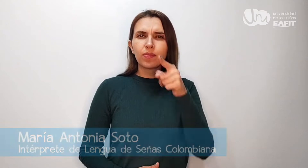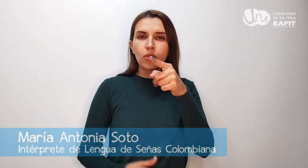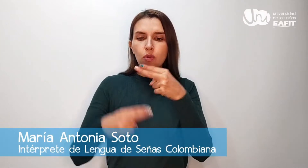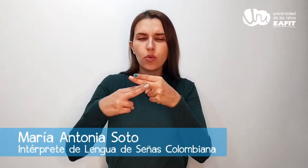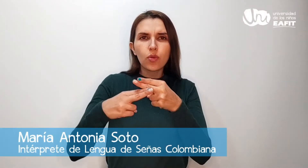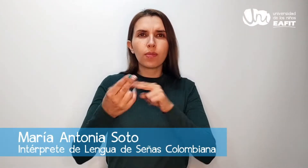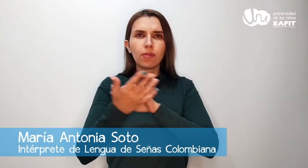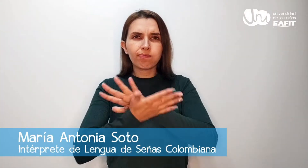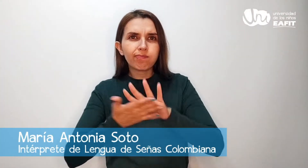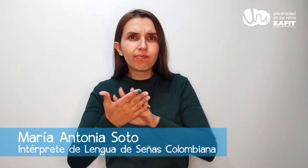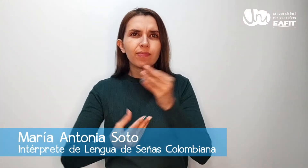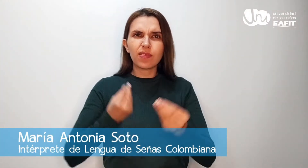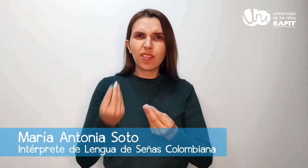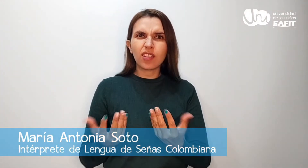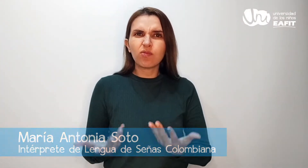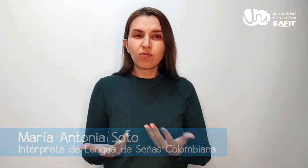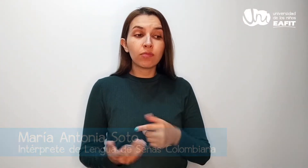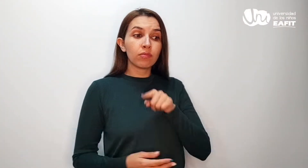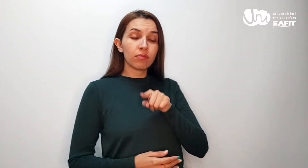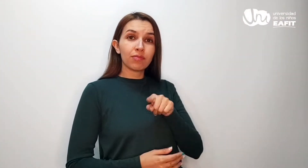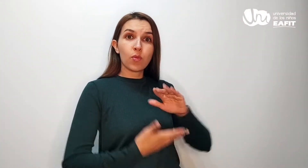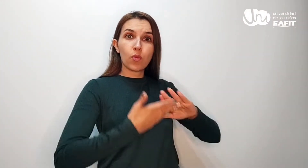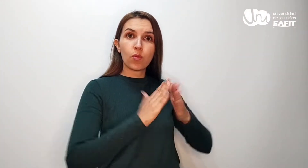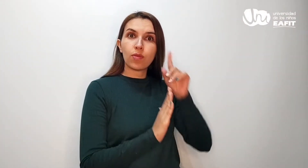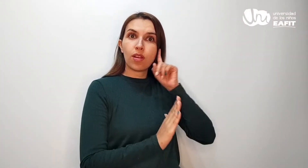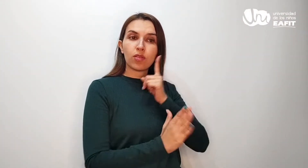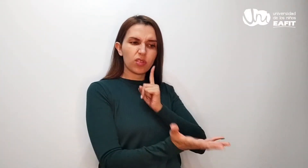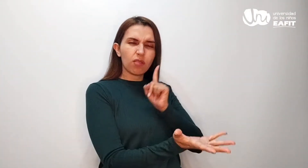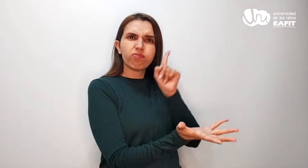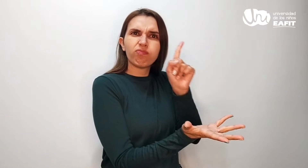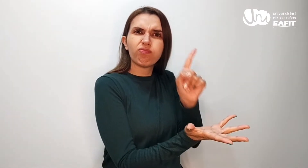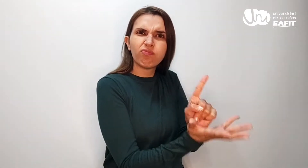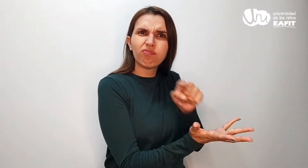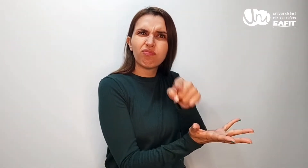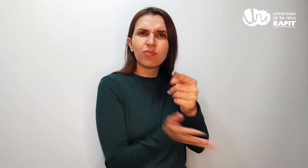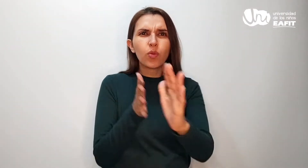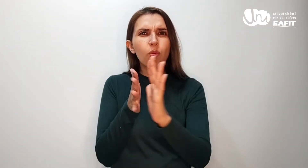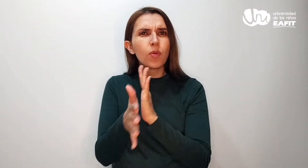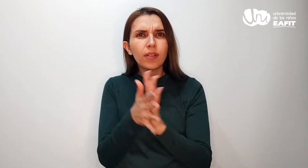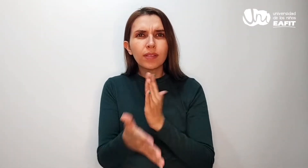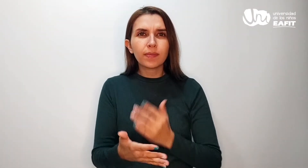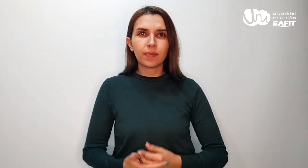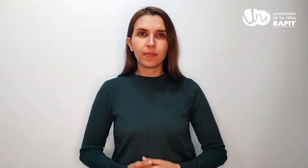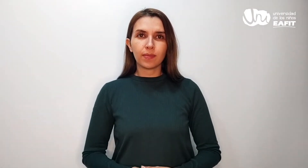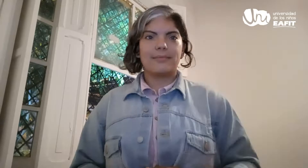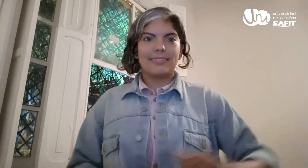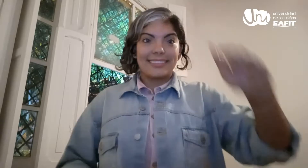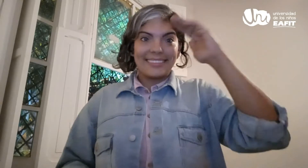Miladis, cuéntanos de ti, tu nombre, tu seña y tu relación con la comunidad sorda. Hola, un saludo